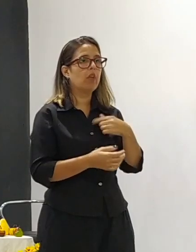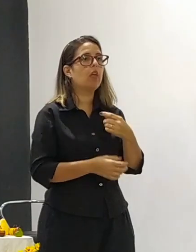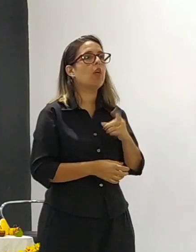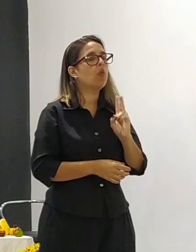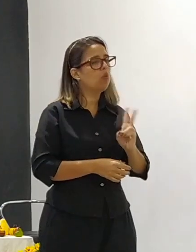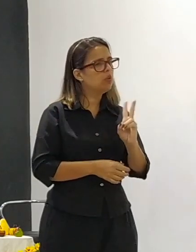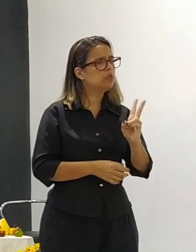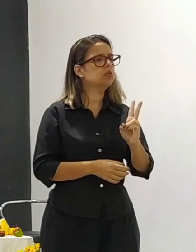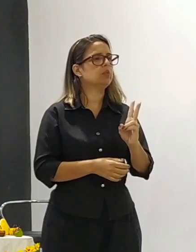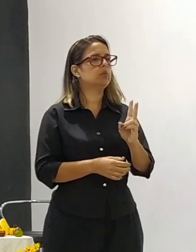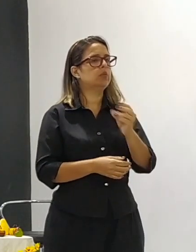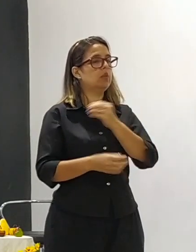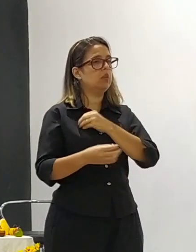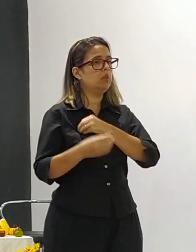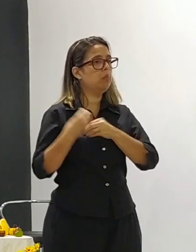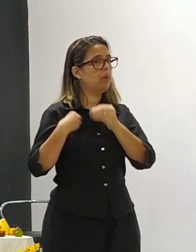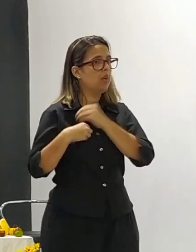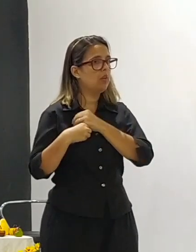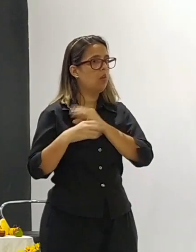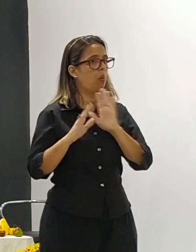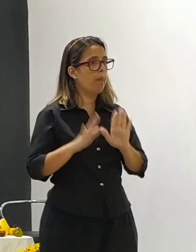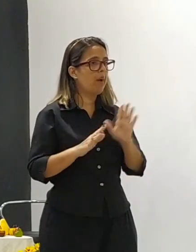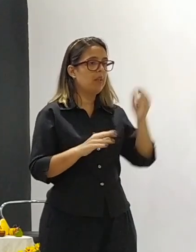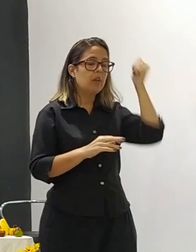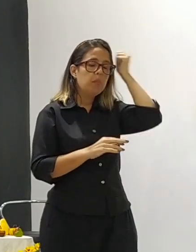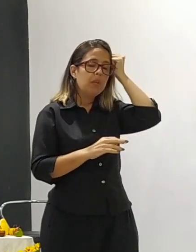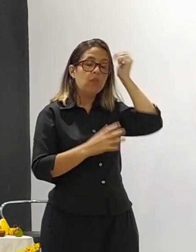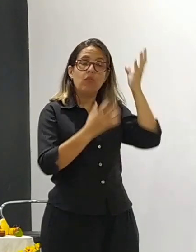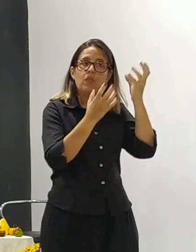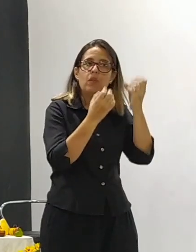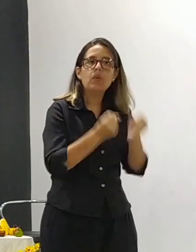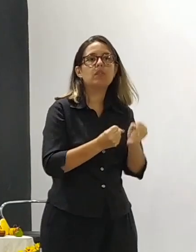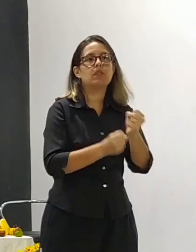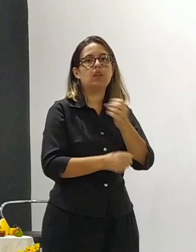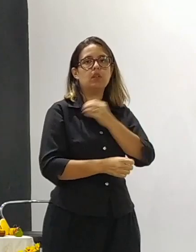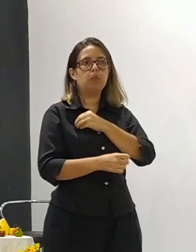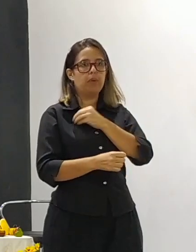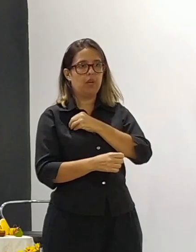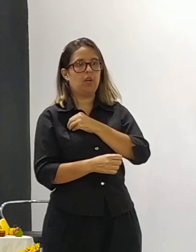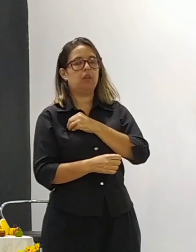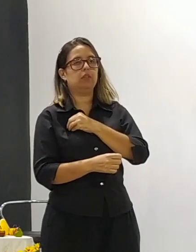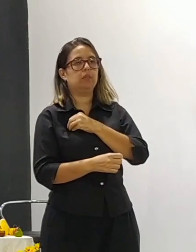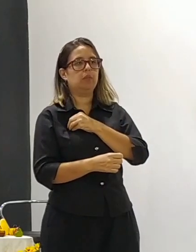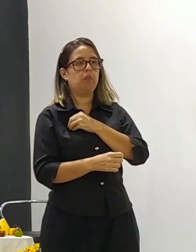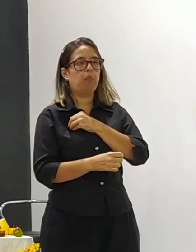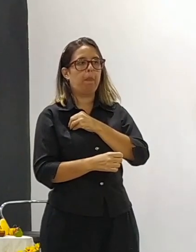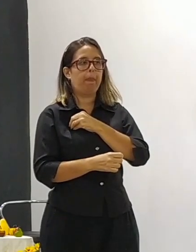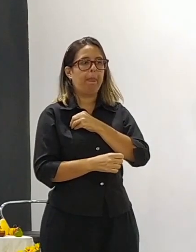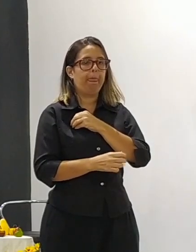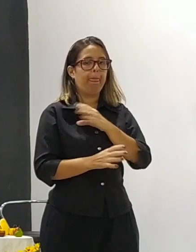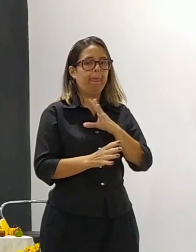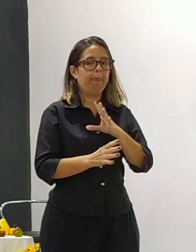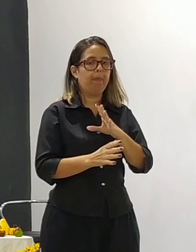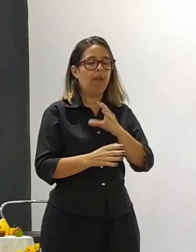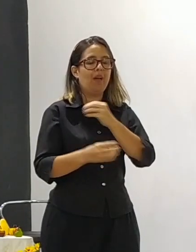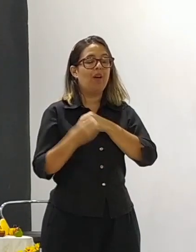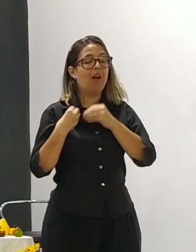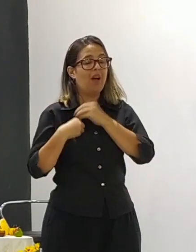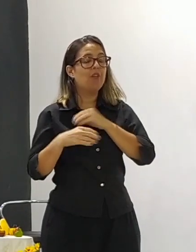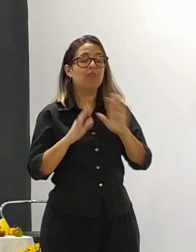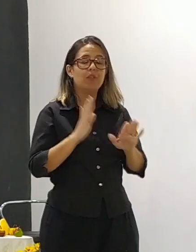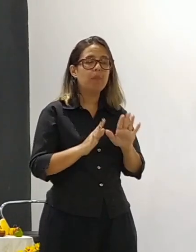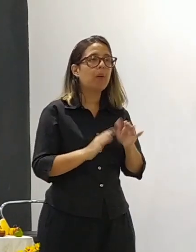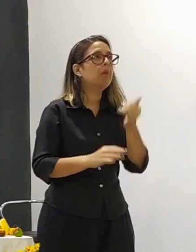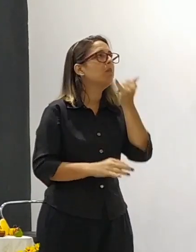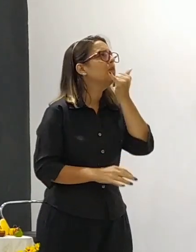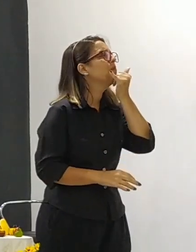pecador arrependido. Não aceito mais o pecado. Às vezes até eu pego, mas quando eu pego, eu peço perdão a Deus.